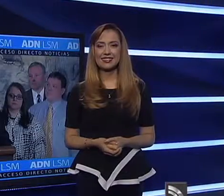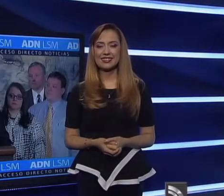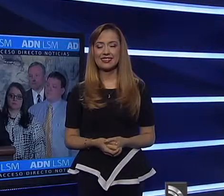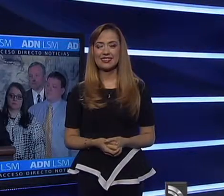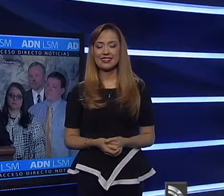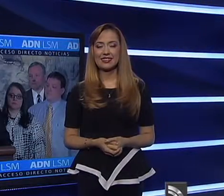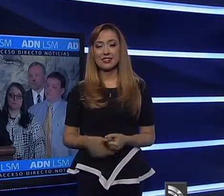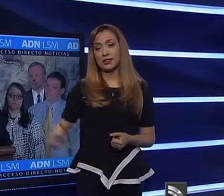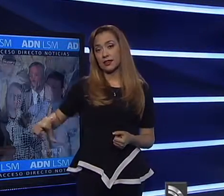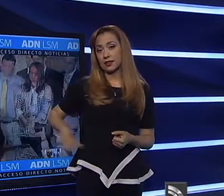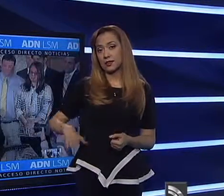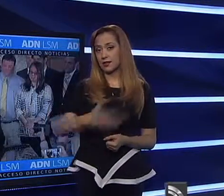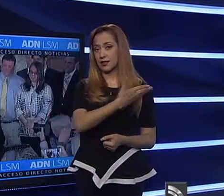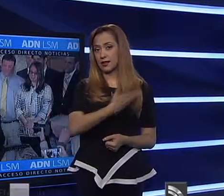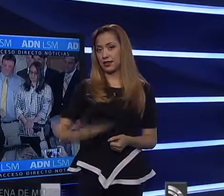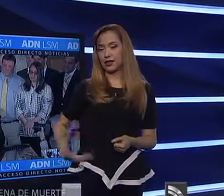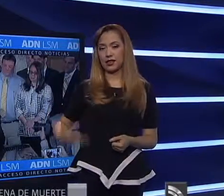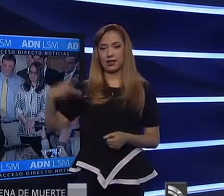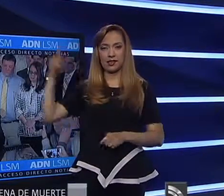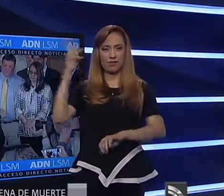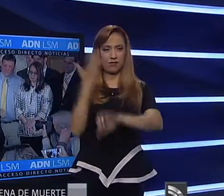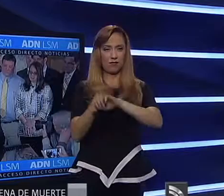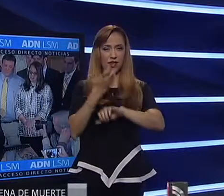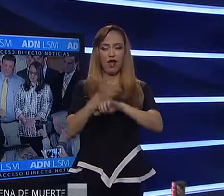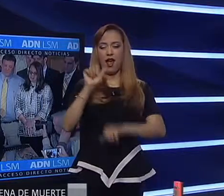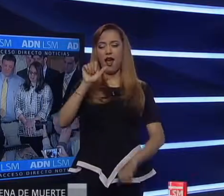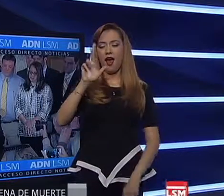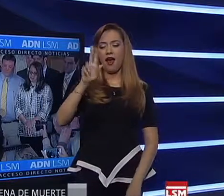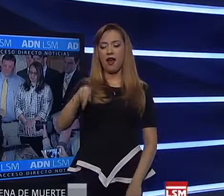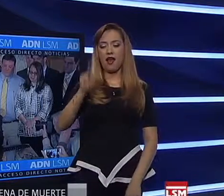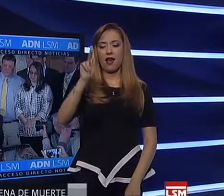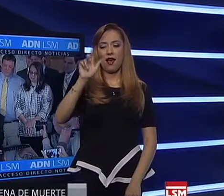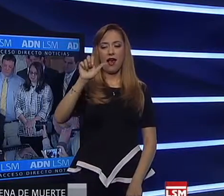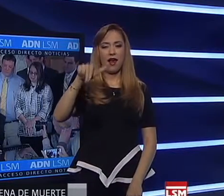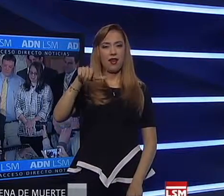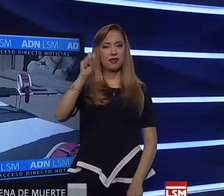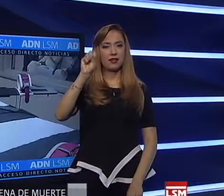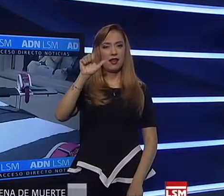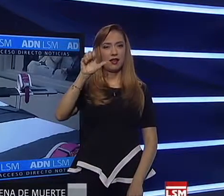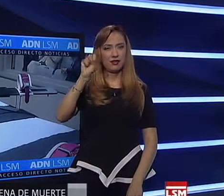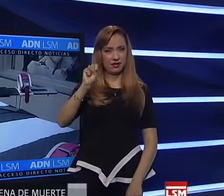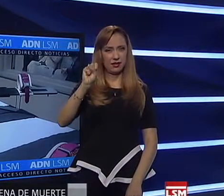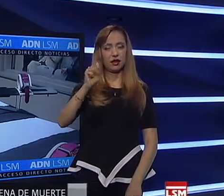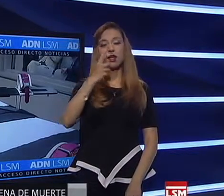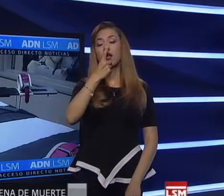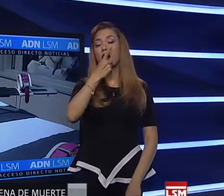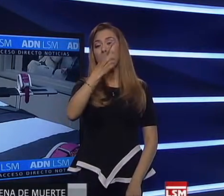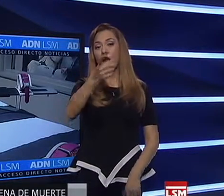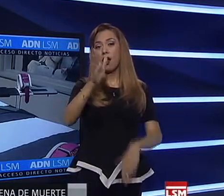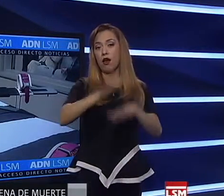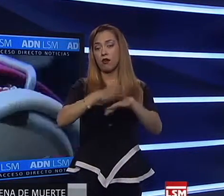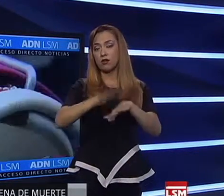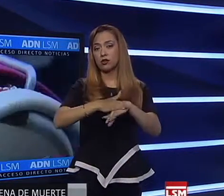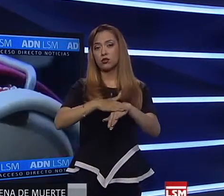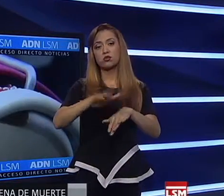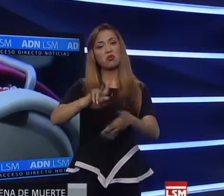El gobernador de Arkansas, Estados Unidos, Asa Hutchinson, anunció que el estado reanudará las ejecuciones de reos